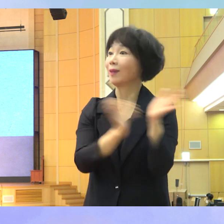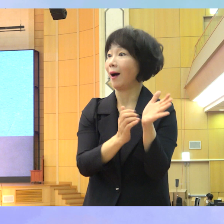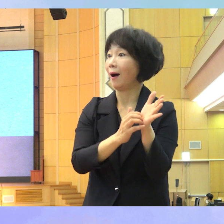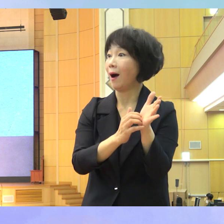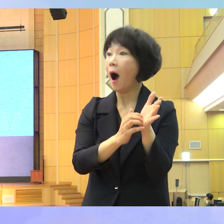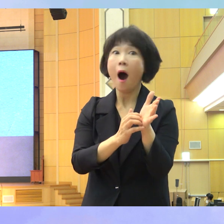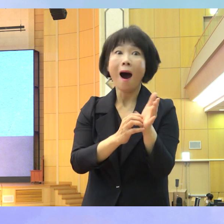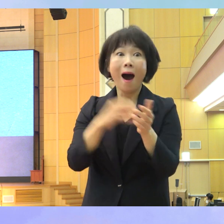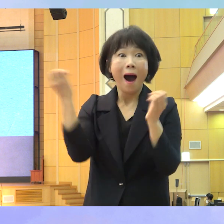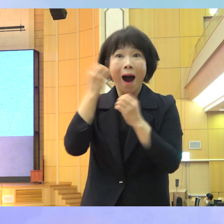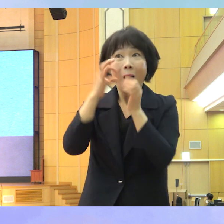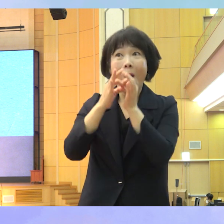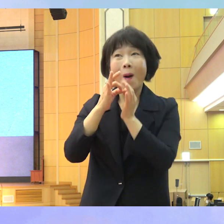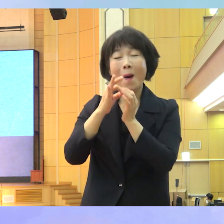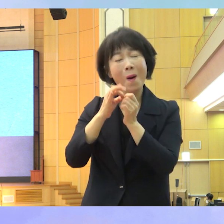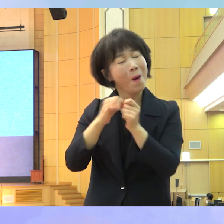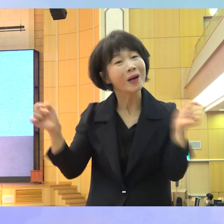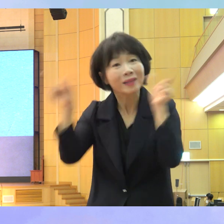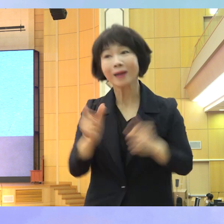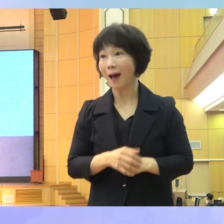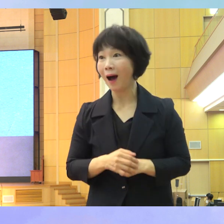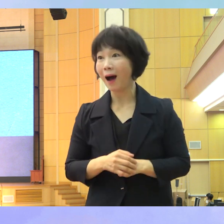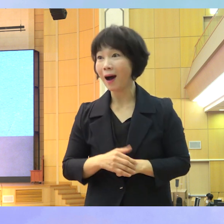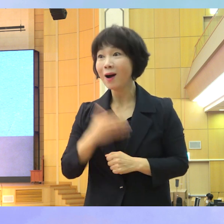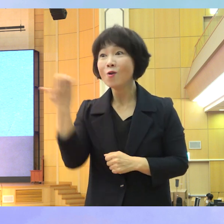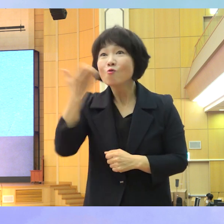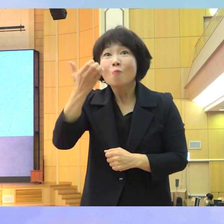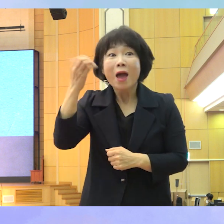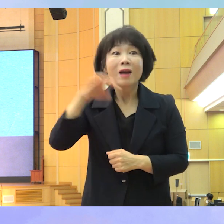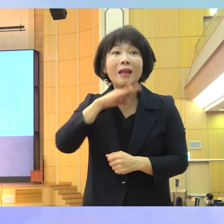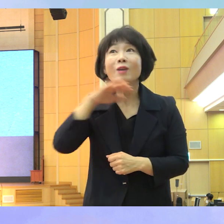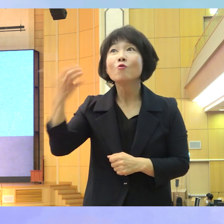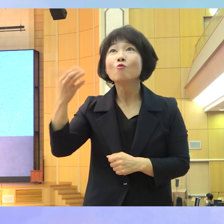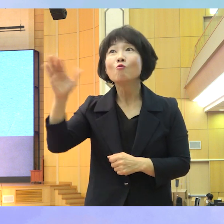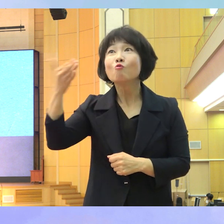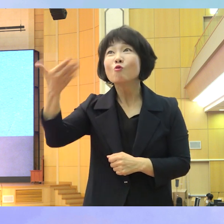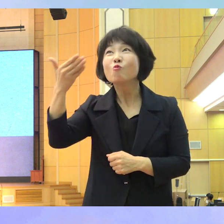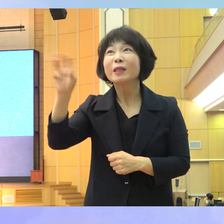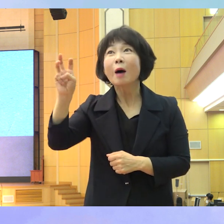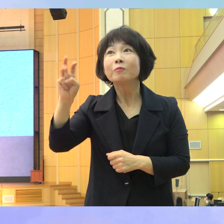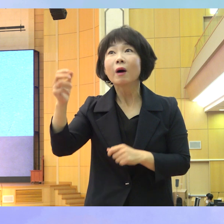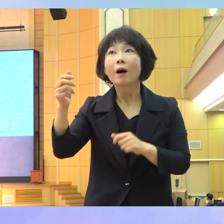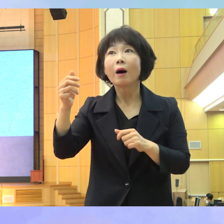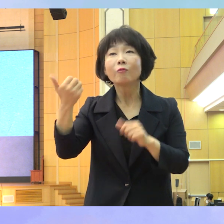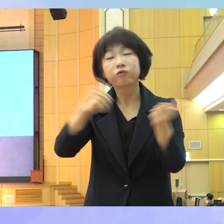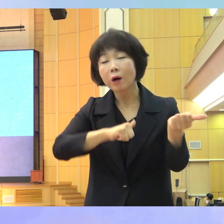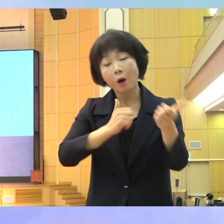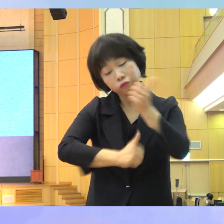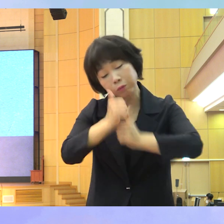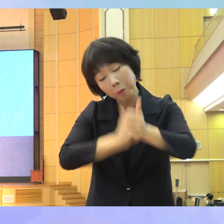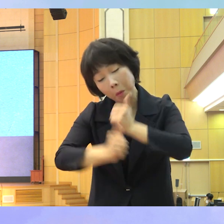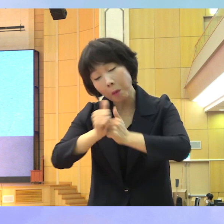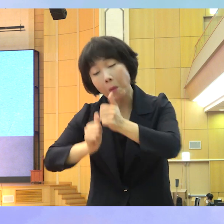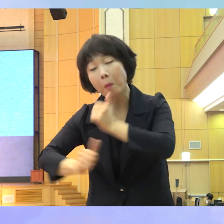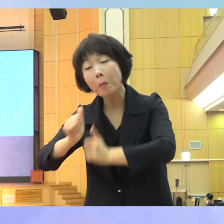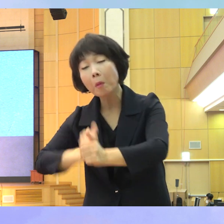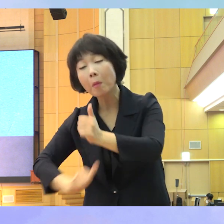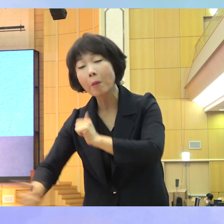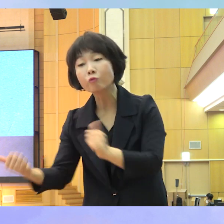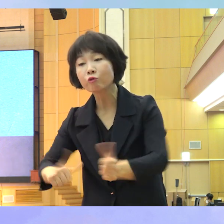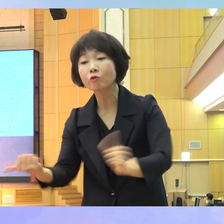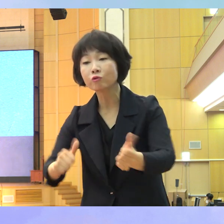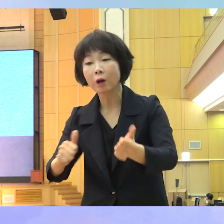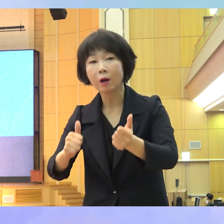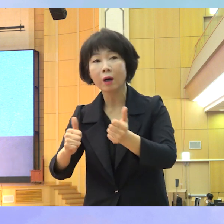계보가. 창세기 5장 1절부터요 계속 나와요, 계보가. 누구 어쩌고 저쩌고 낳고 해서 향수하고